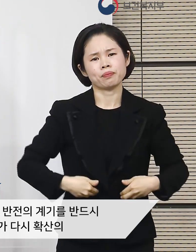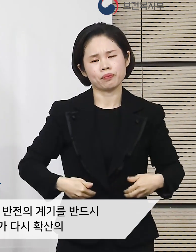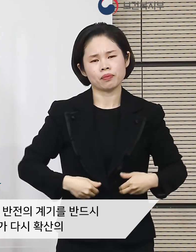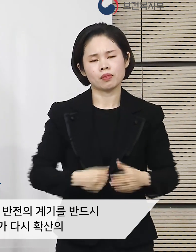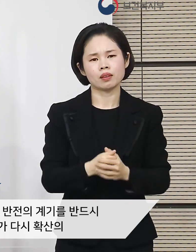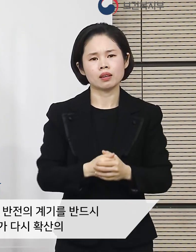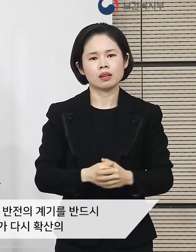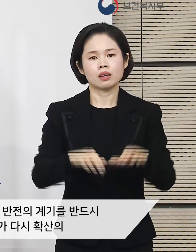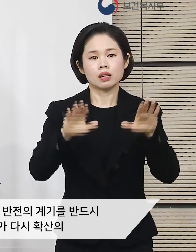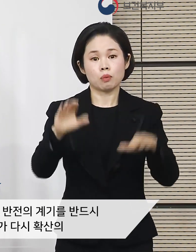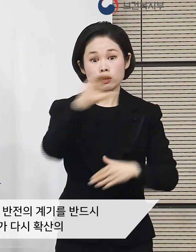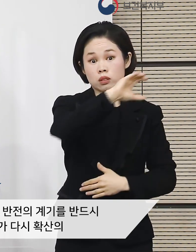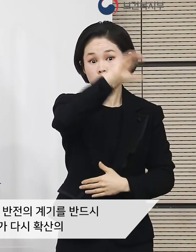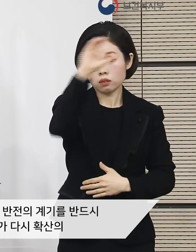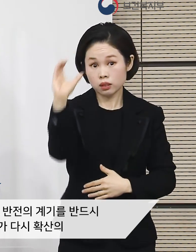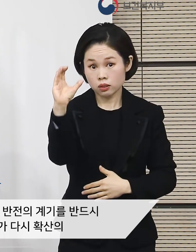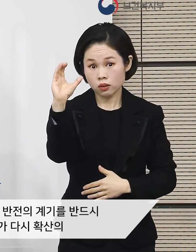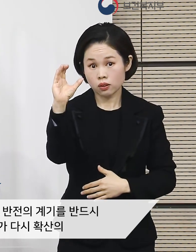할 것입니다.